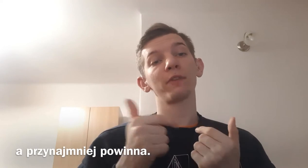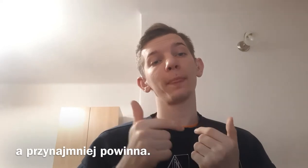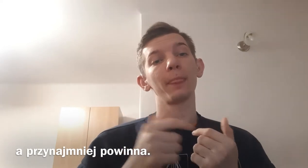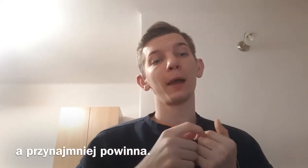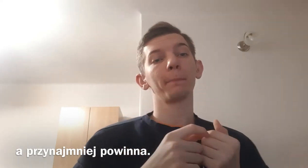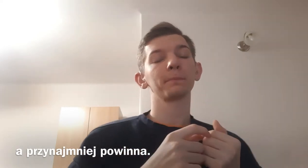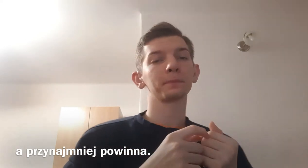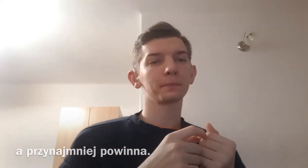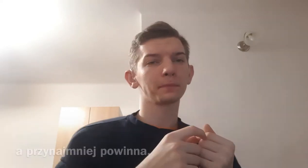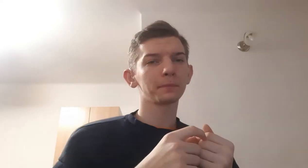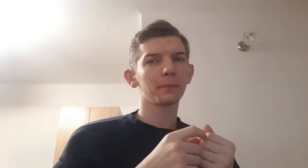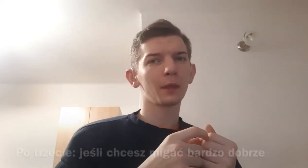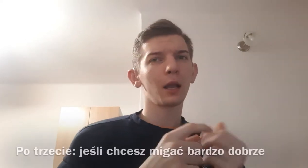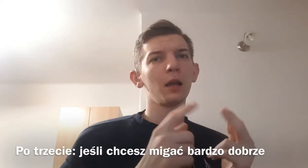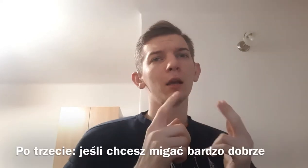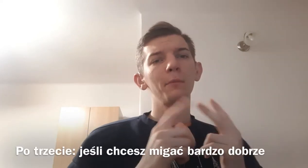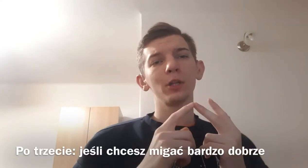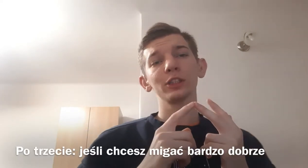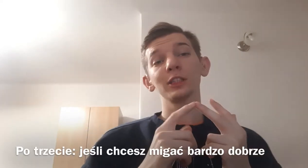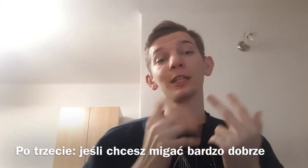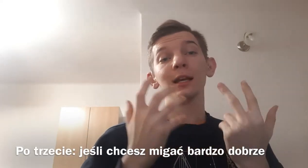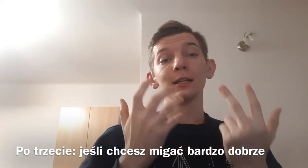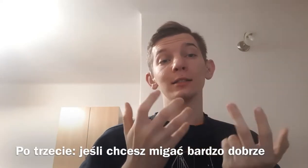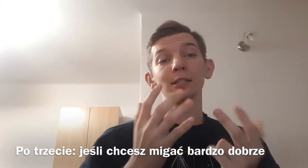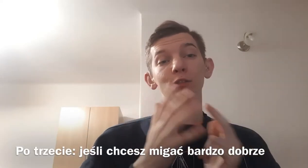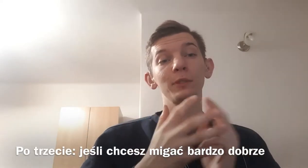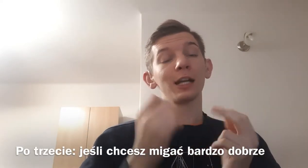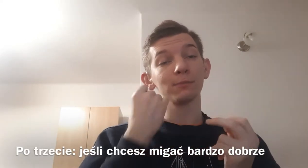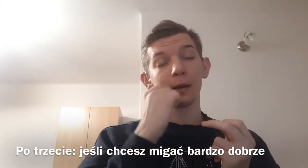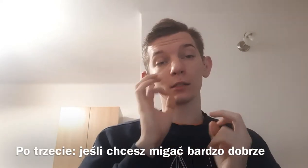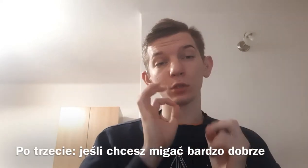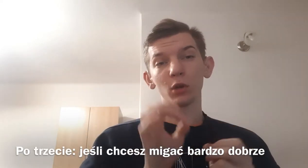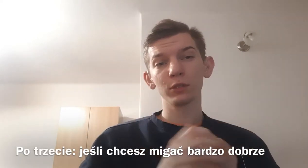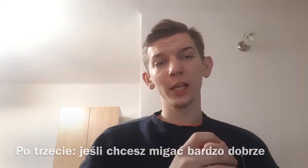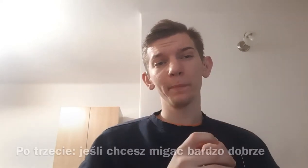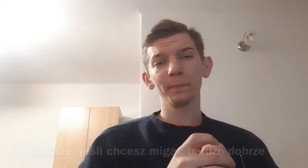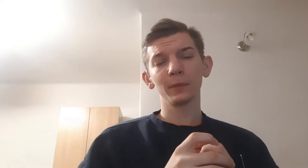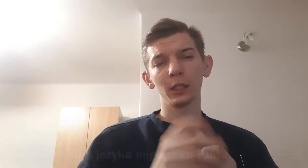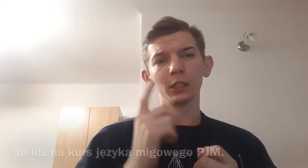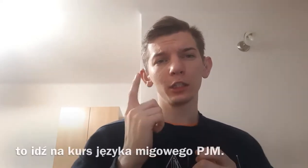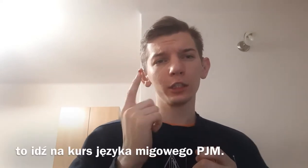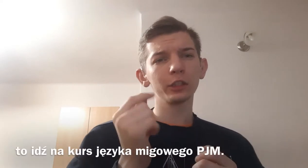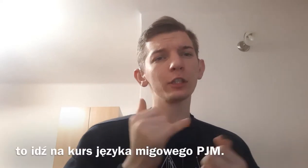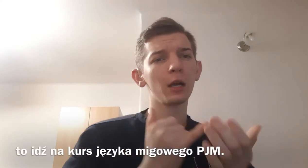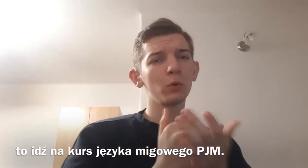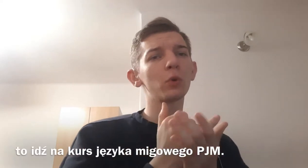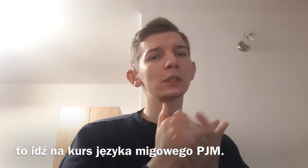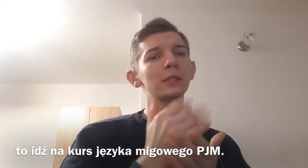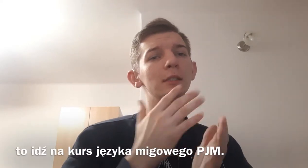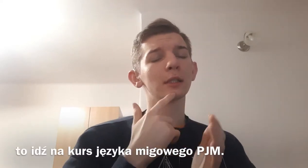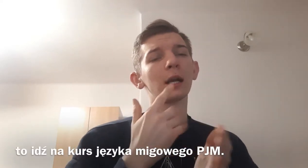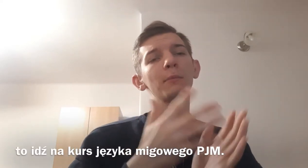powinna. Po trzecie, chcesz migać bardzo dobrze? Idź na kurs języka